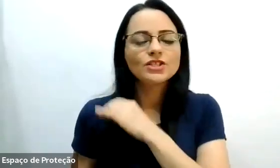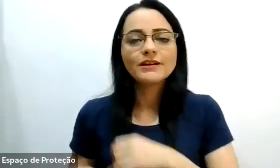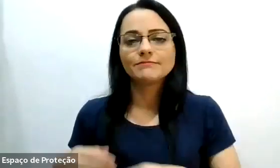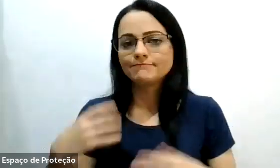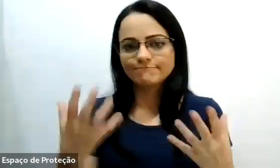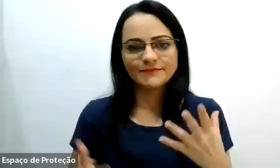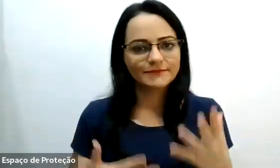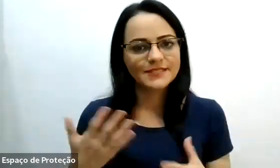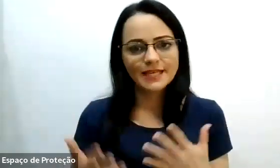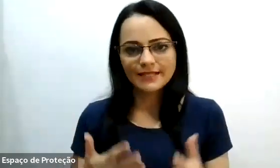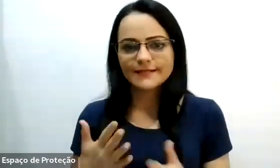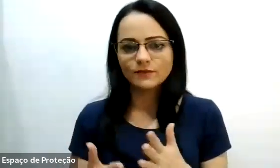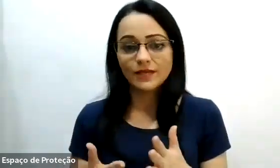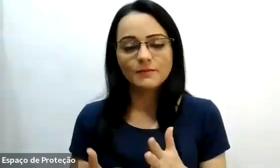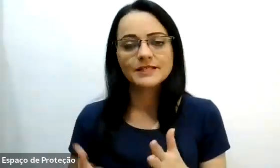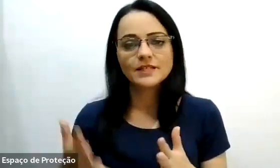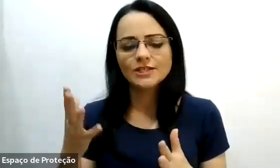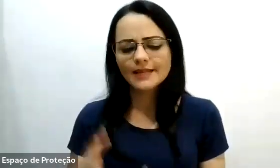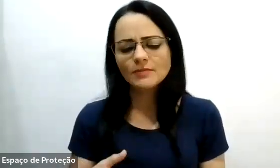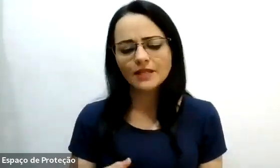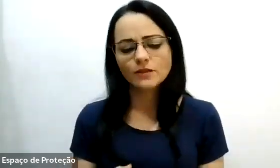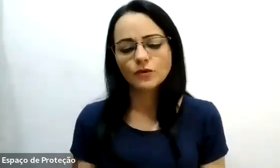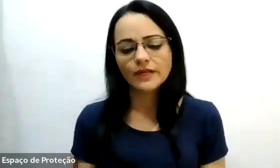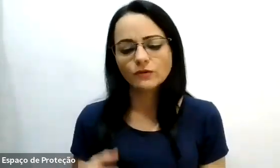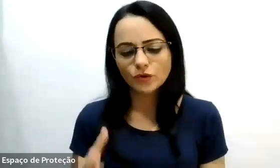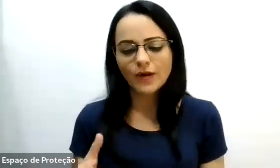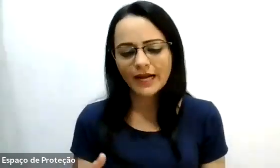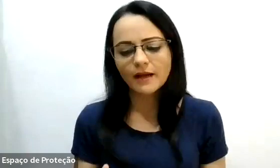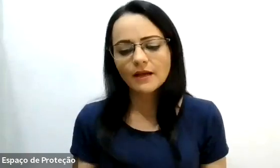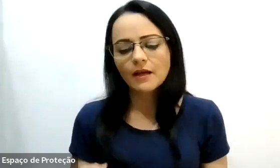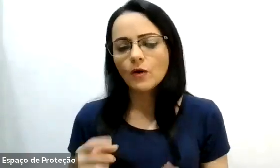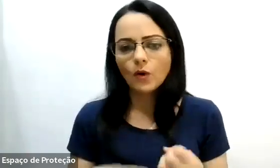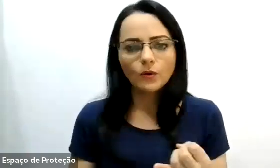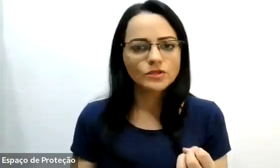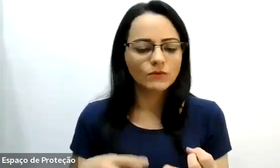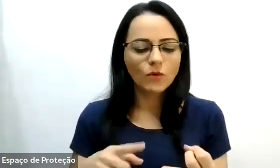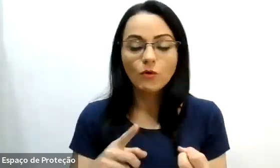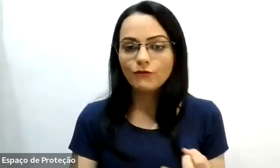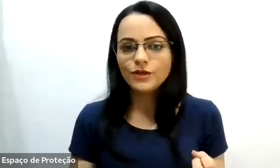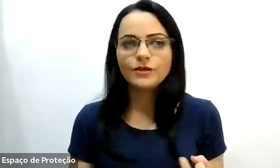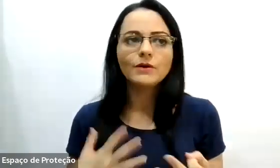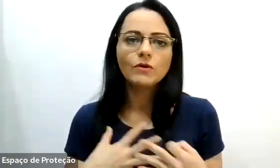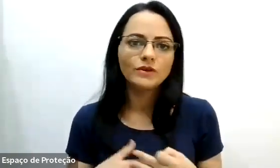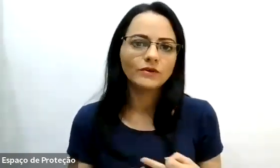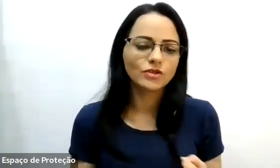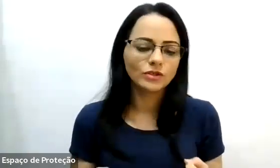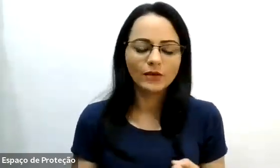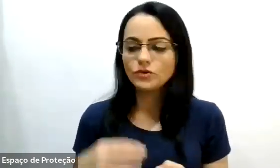está sinalizando em Libras, a gente sempre tenta trocar ouçam, ouvir, eu ouvi a voz de Deus,